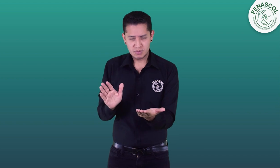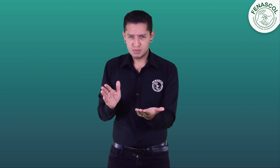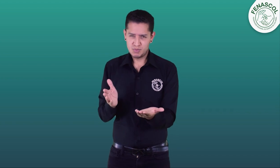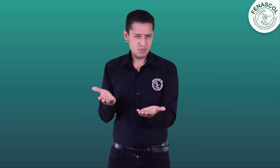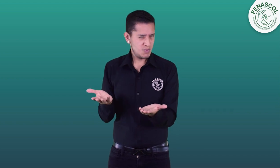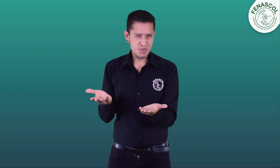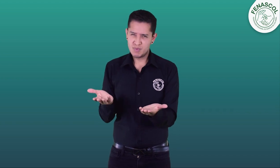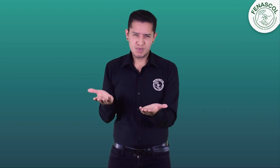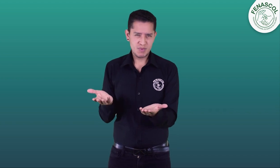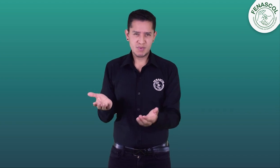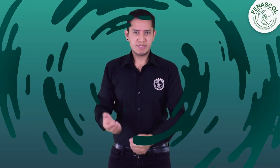nacional.